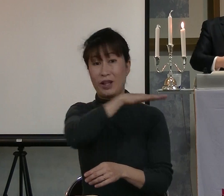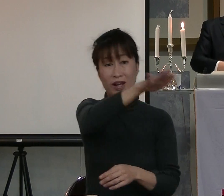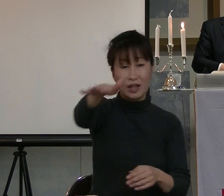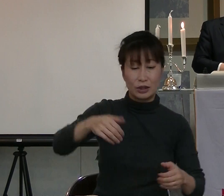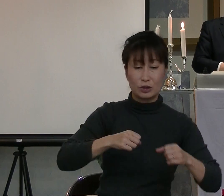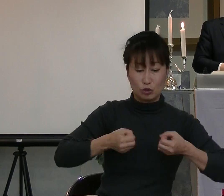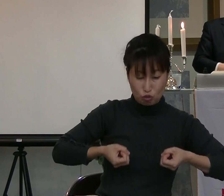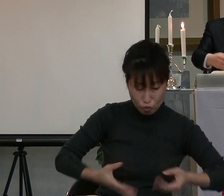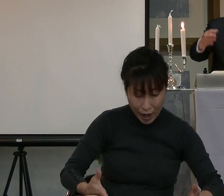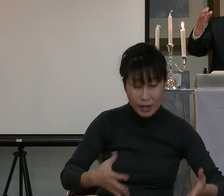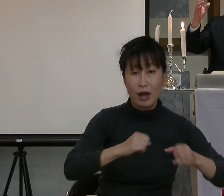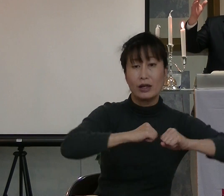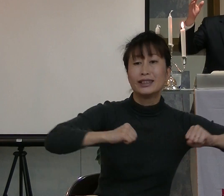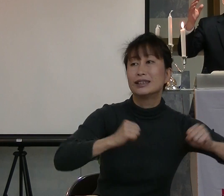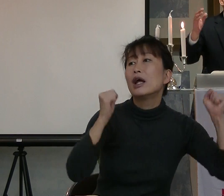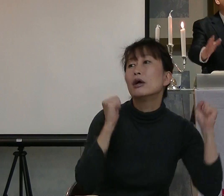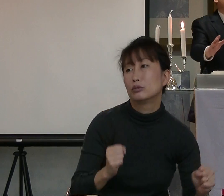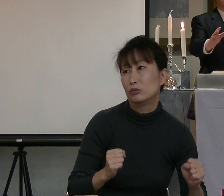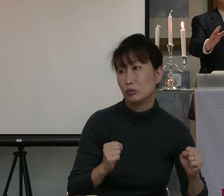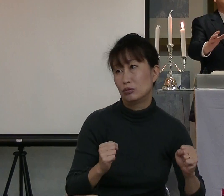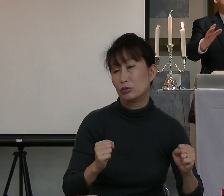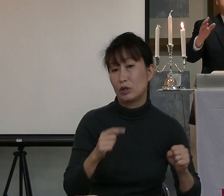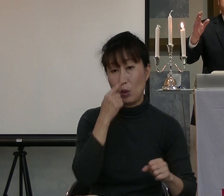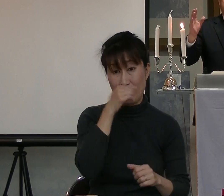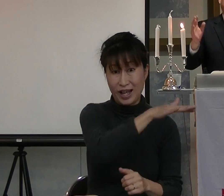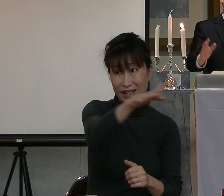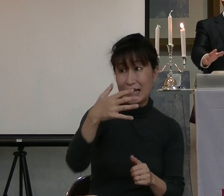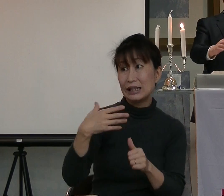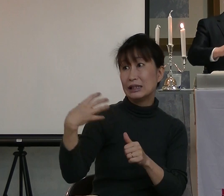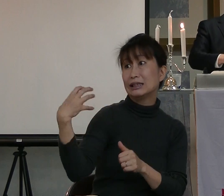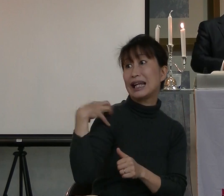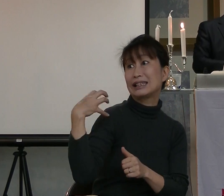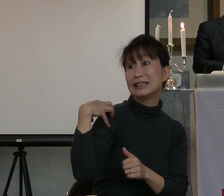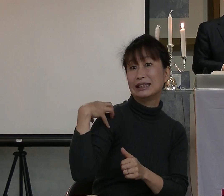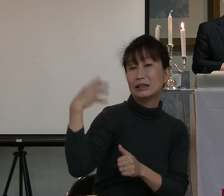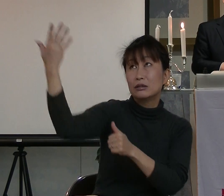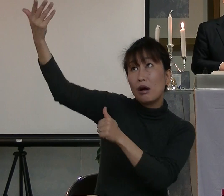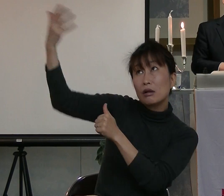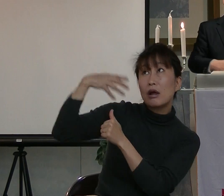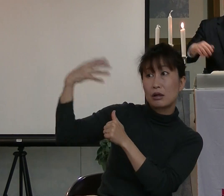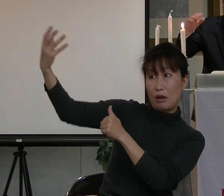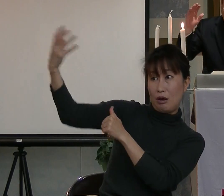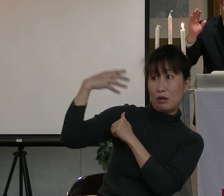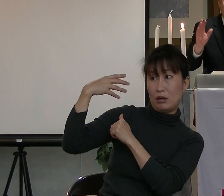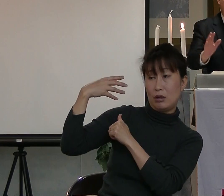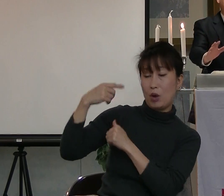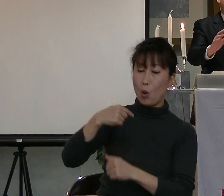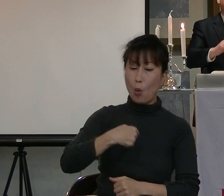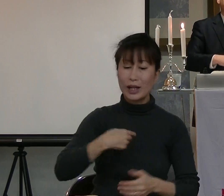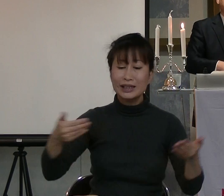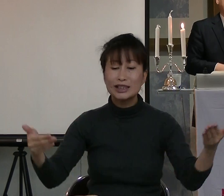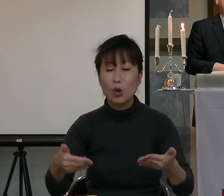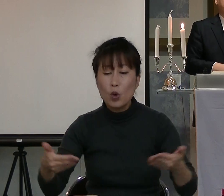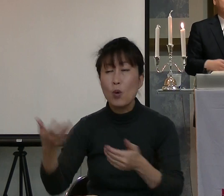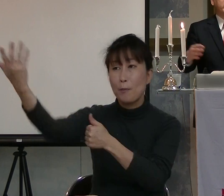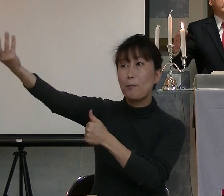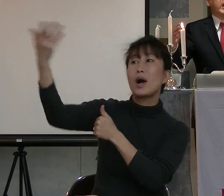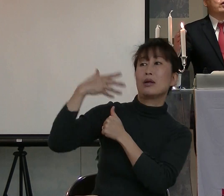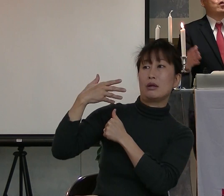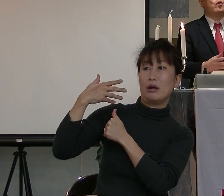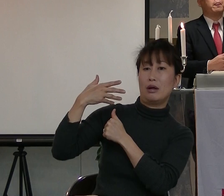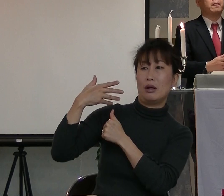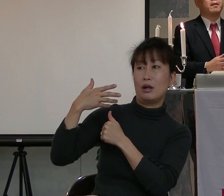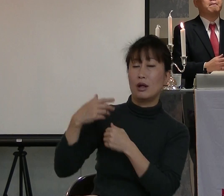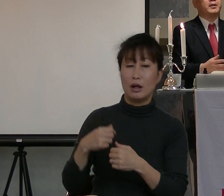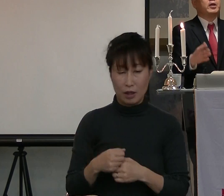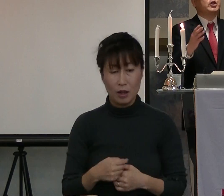り、我々に責務を与えたんです。仕事の責務、我々